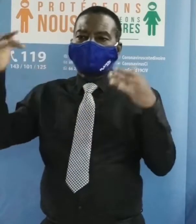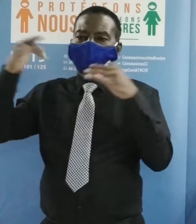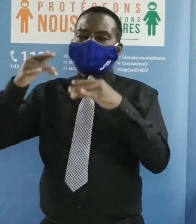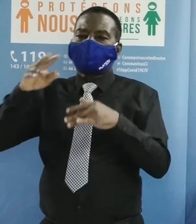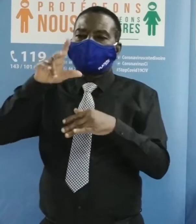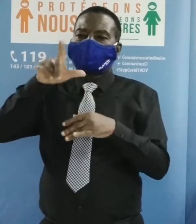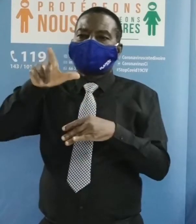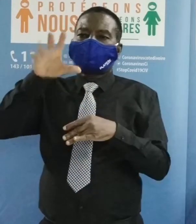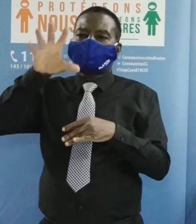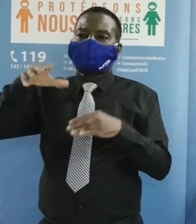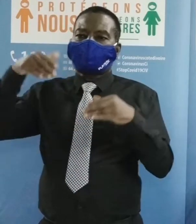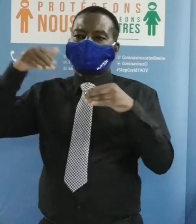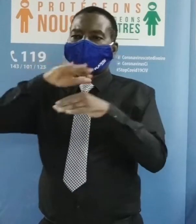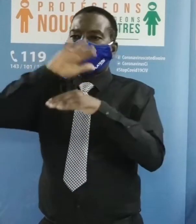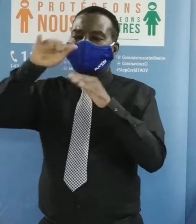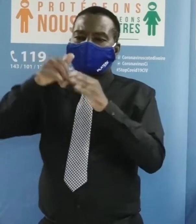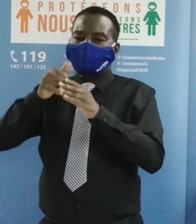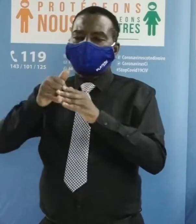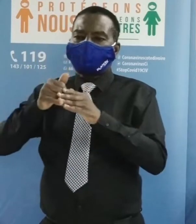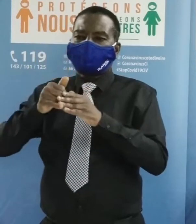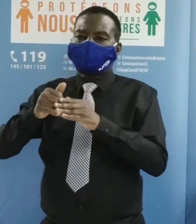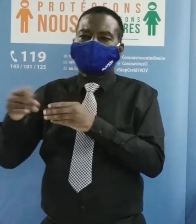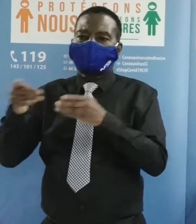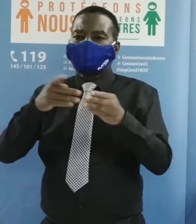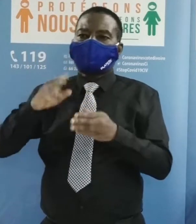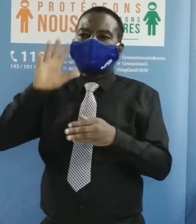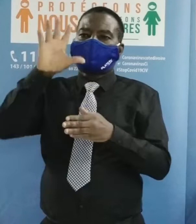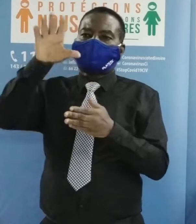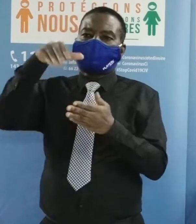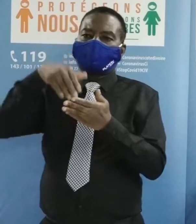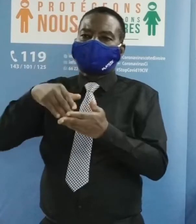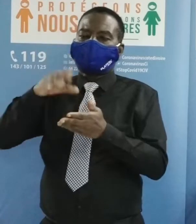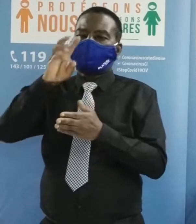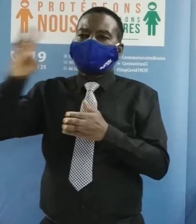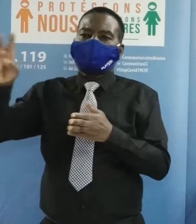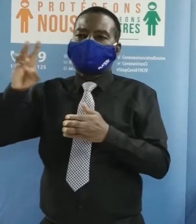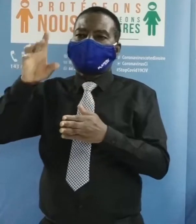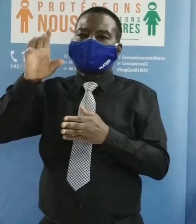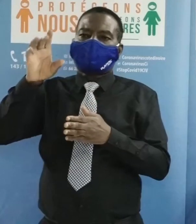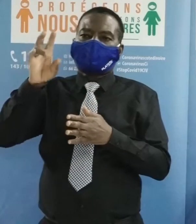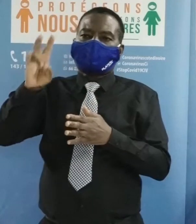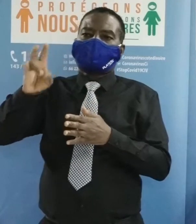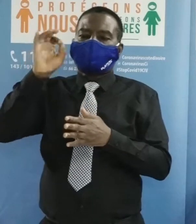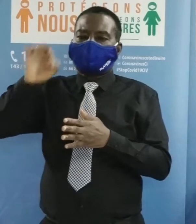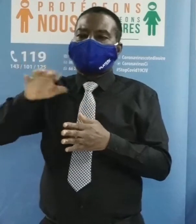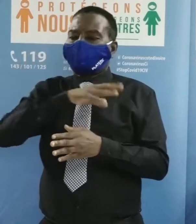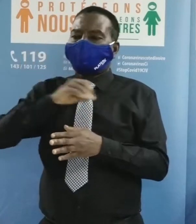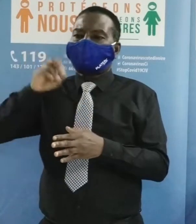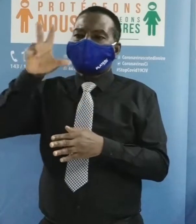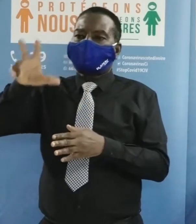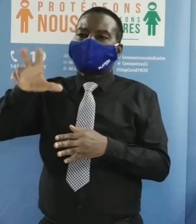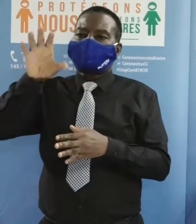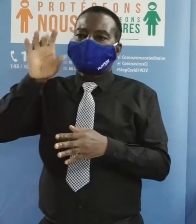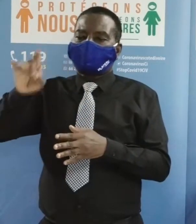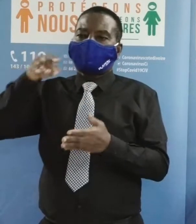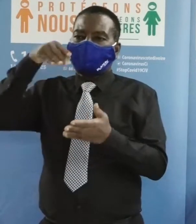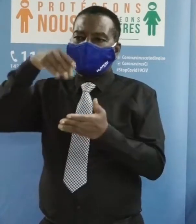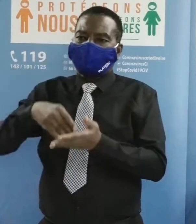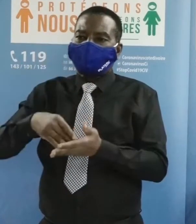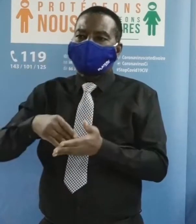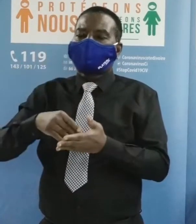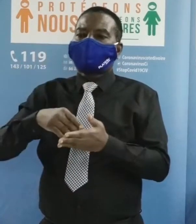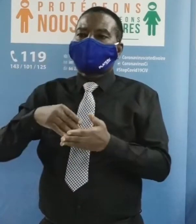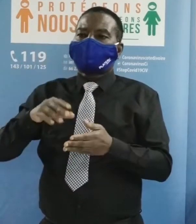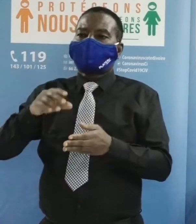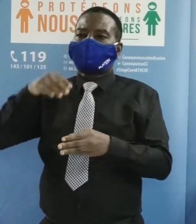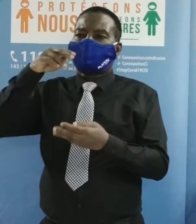portant le nombre total de cas positifs à 5679 et 38 1637 le nombre total